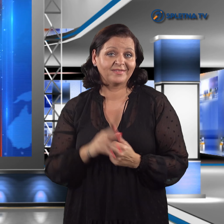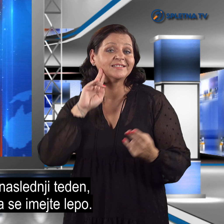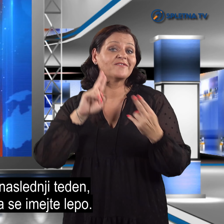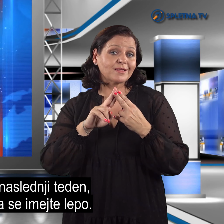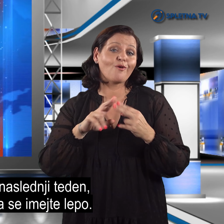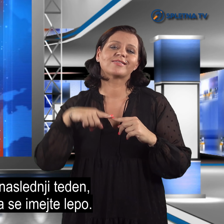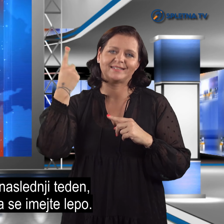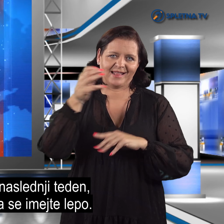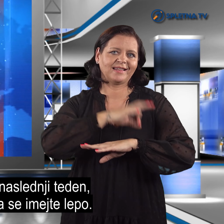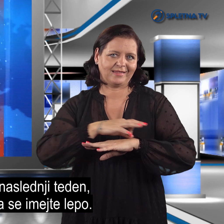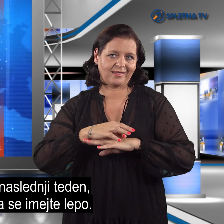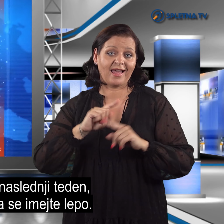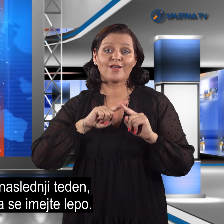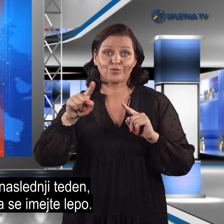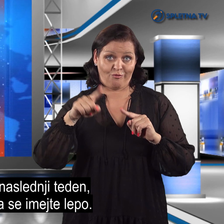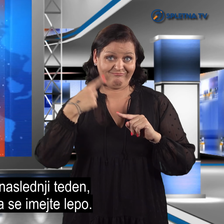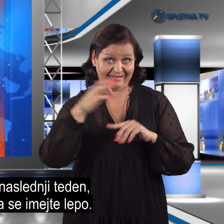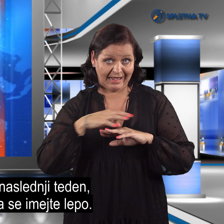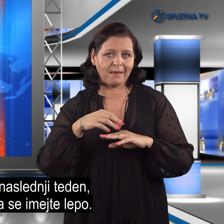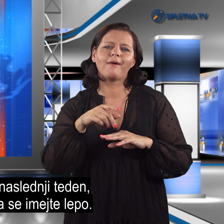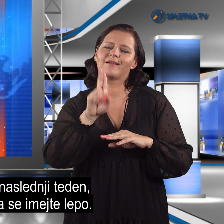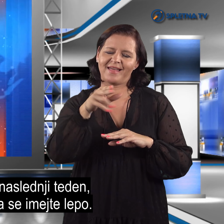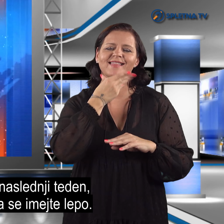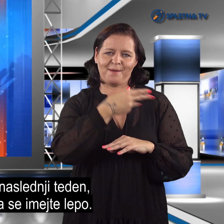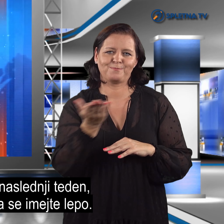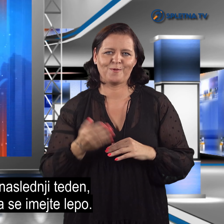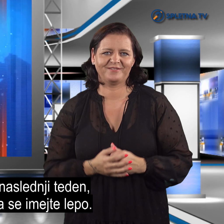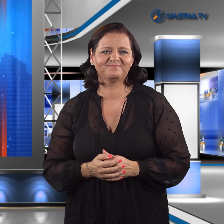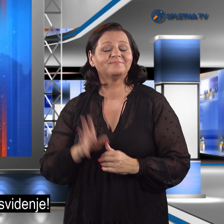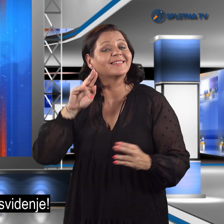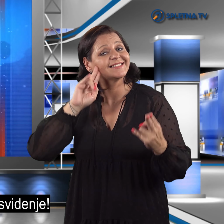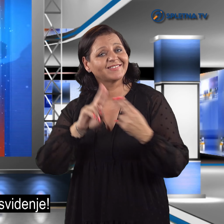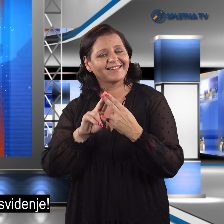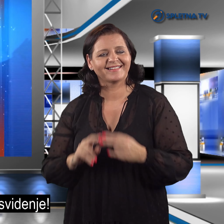Vidimo se naslednji teden, do takrat pa se imejte lepo. Nasvidenje.